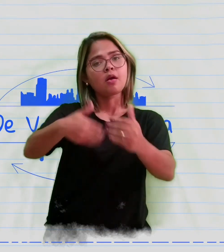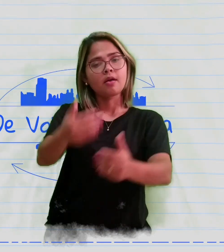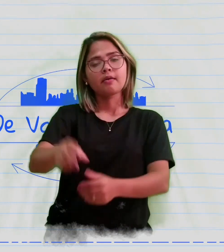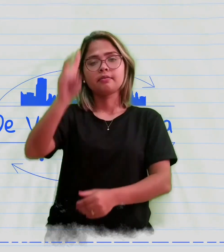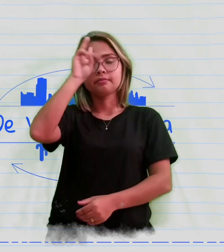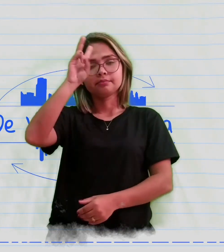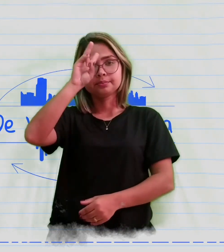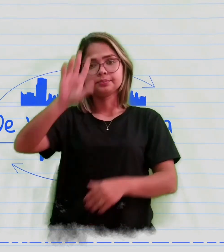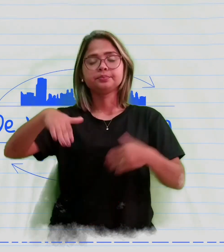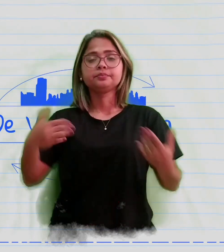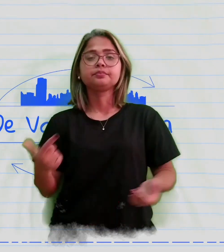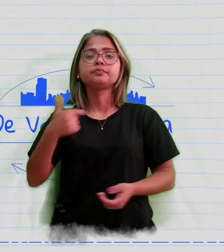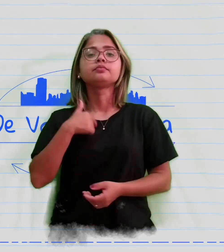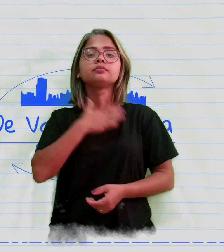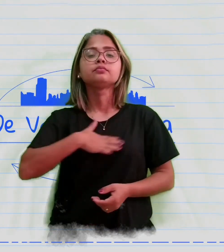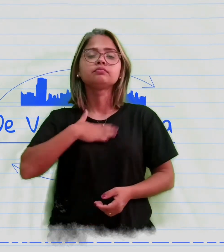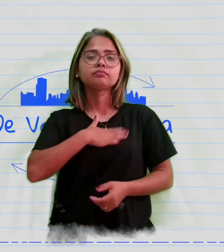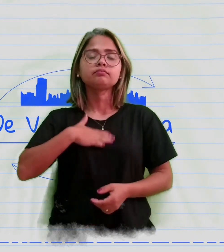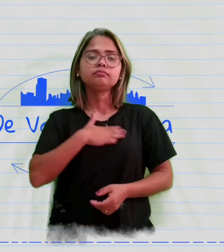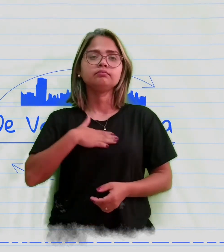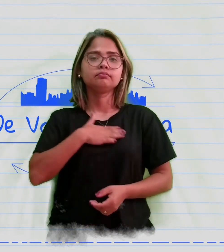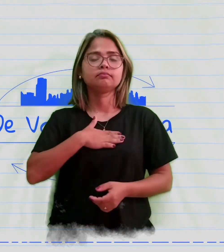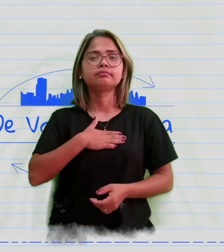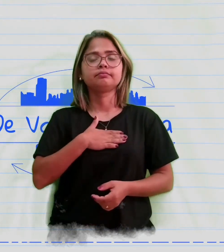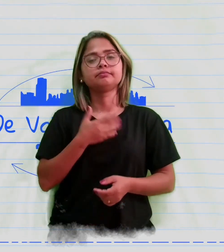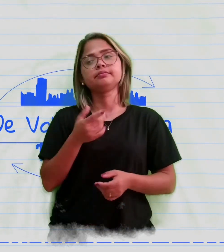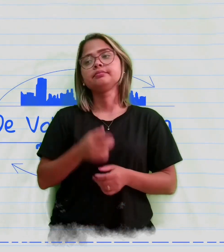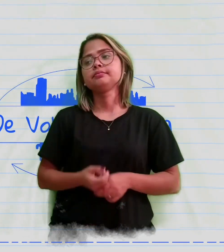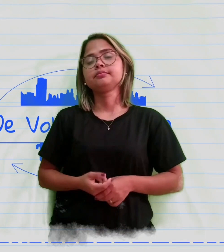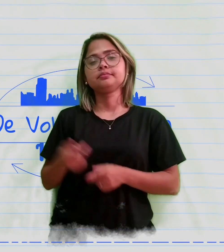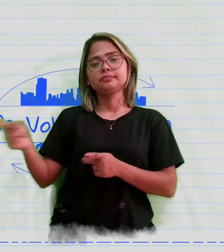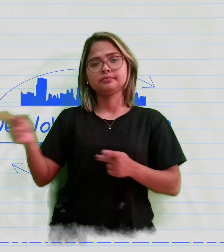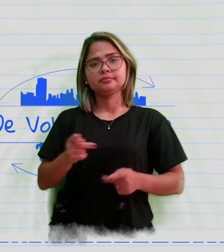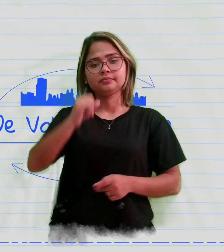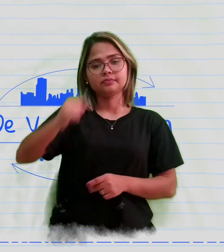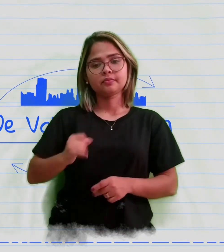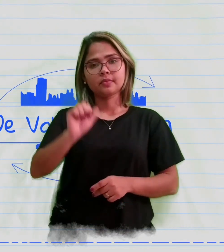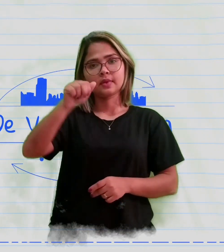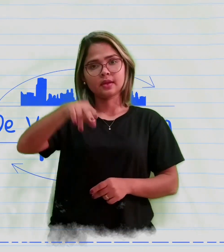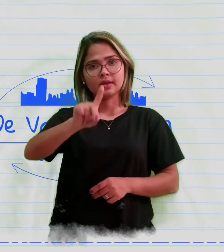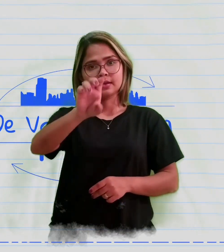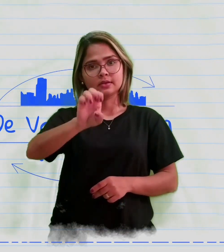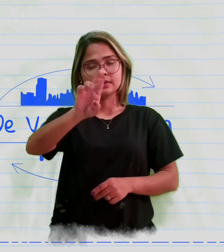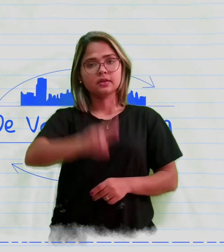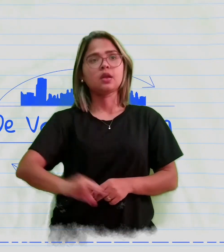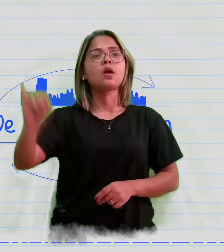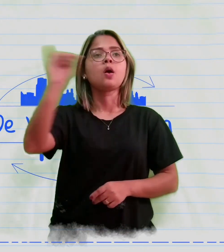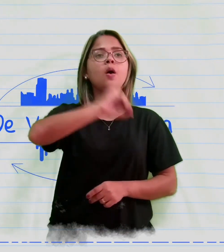da história. Então eu gostaria de trazer aqui pra vocês Jandê e Vicky Carvalho. Oi, Virginia. Oi, pessoal.